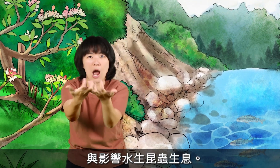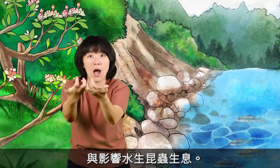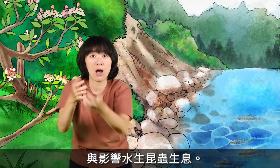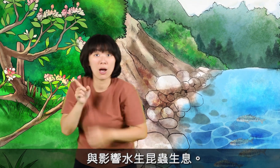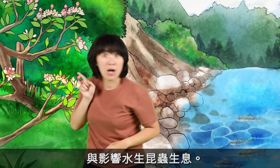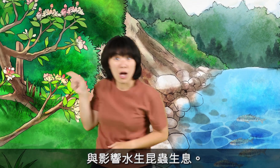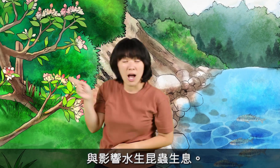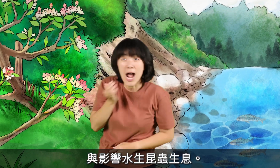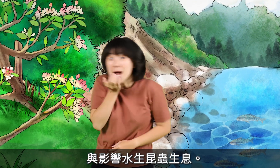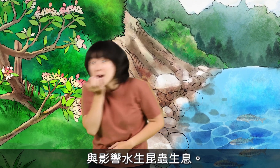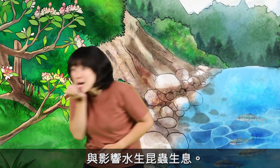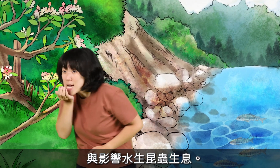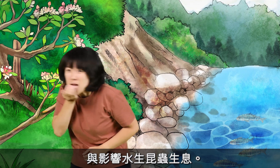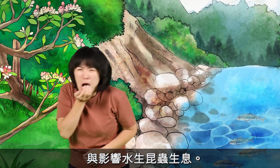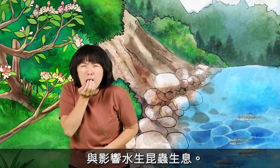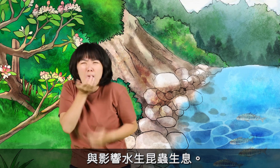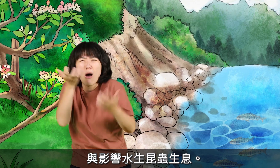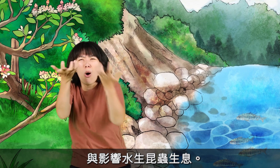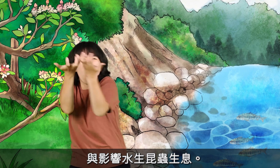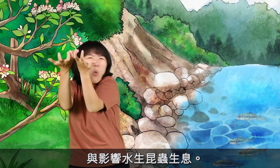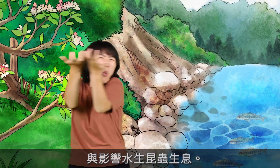影响水生昆虫生息。